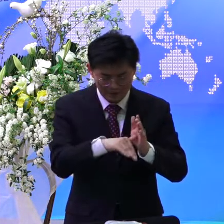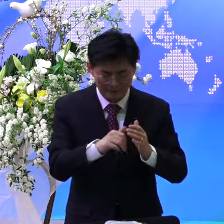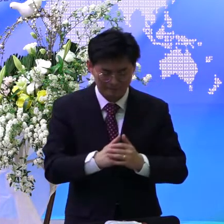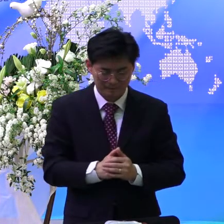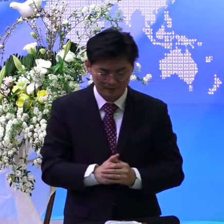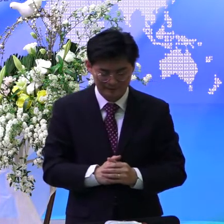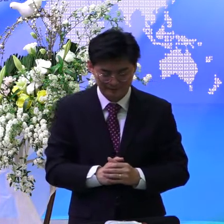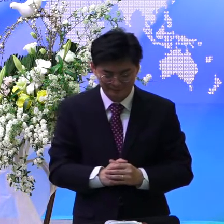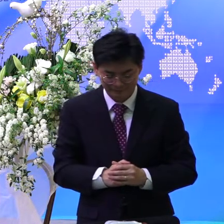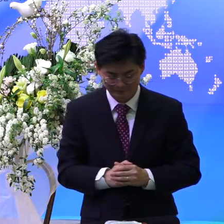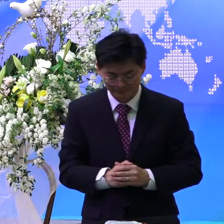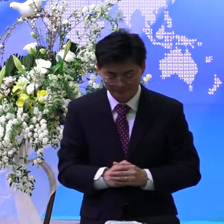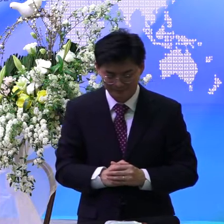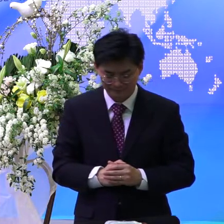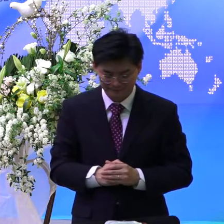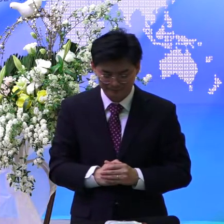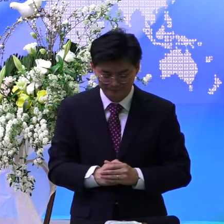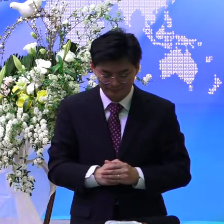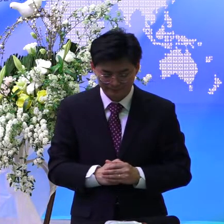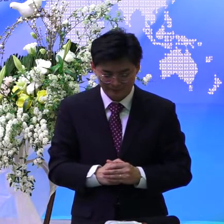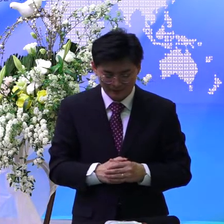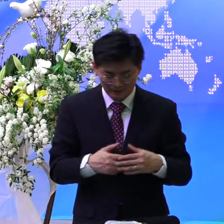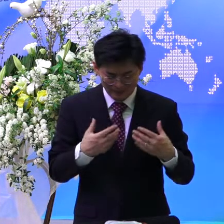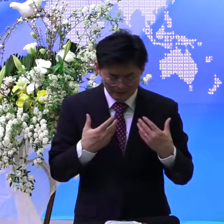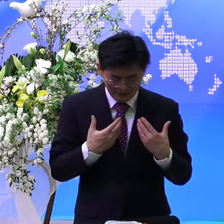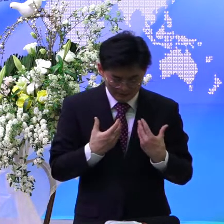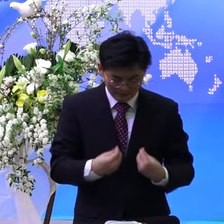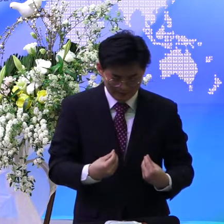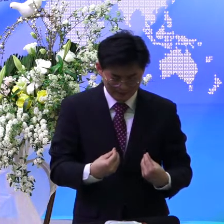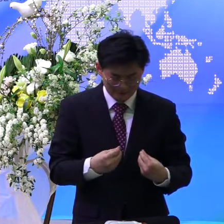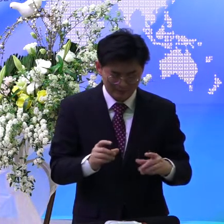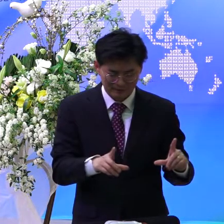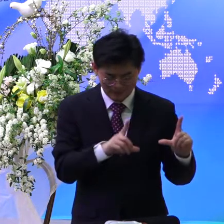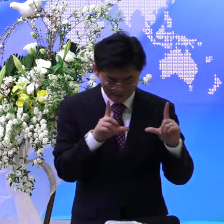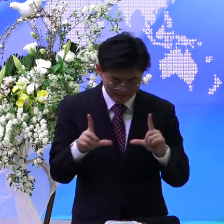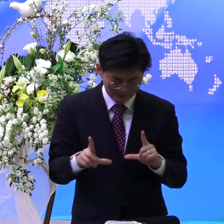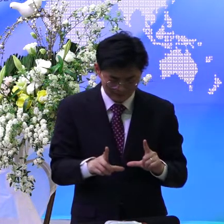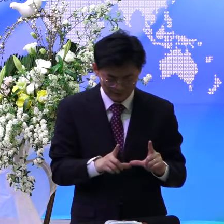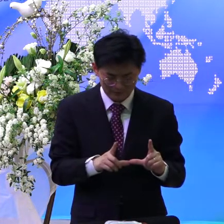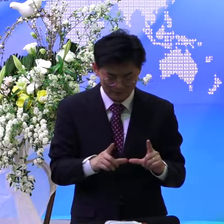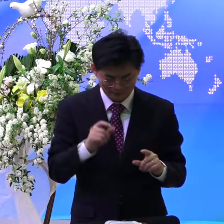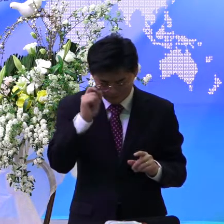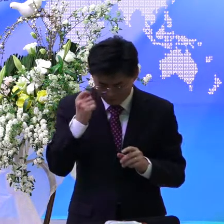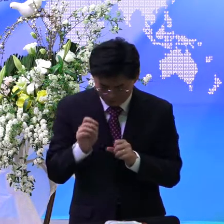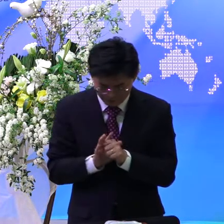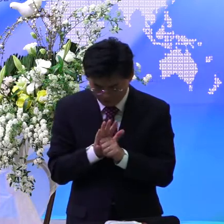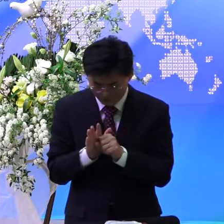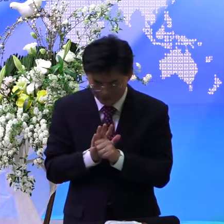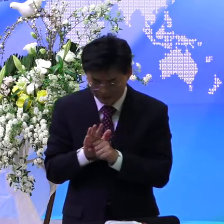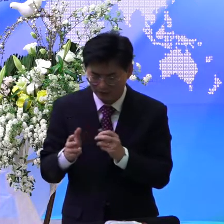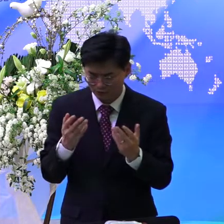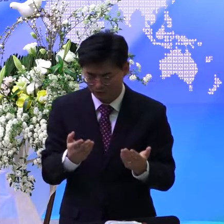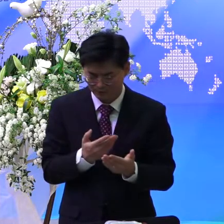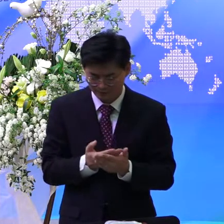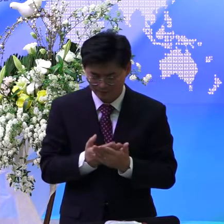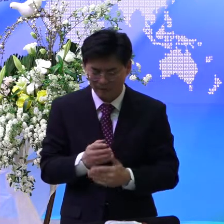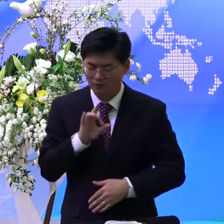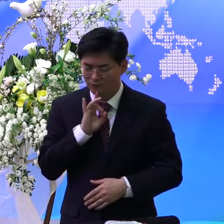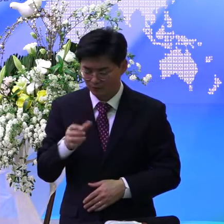무능력한 삶을 살았던 저희들을 긍휼히 여기사 독생자 예수 그리스도를 이